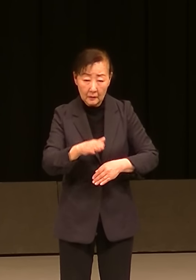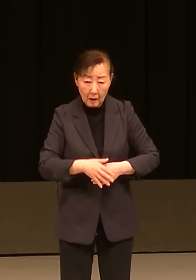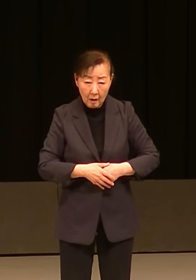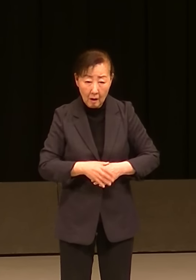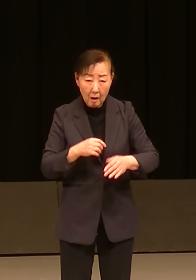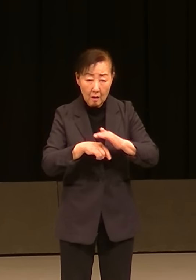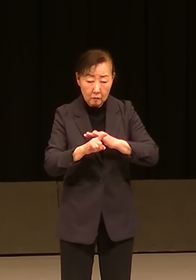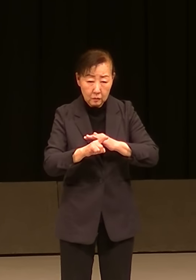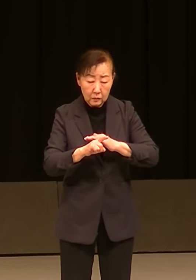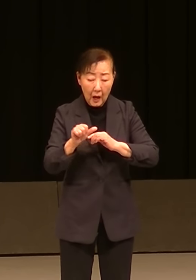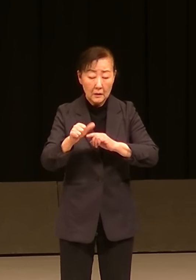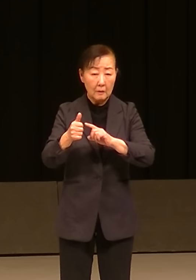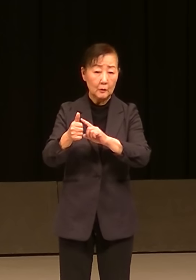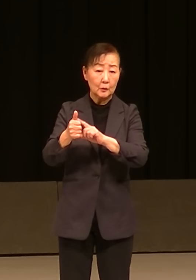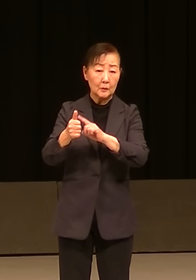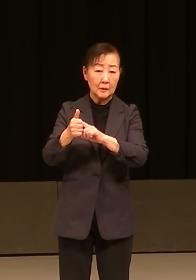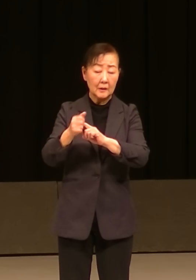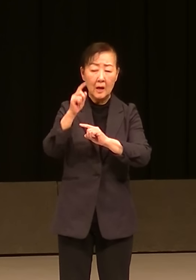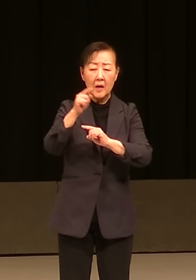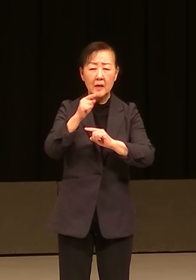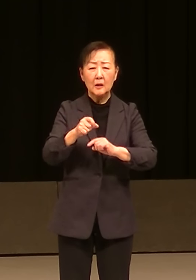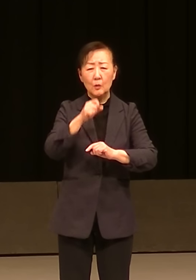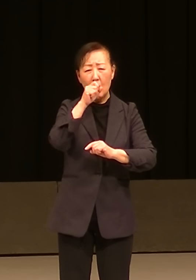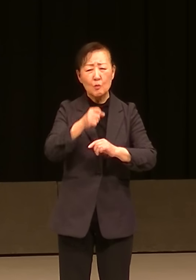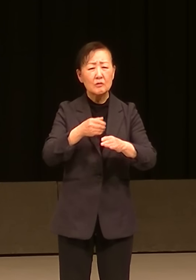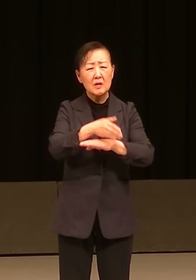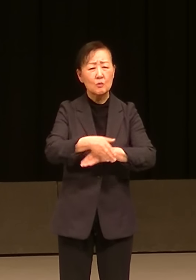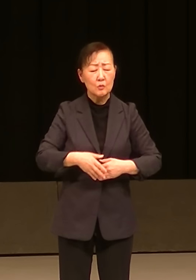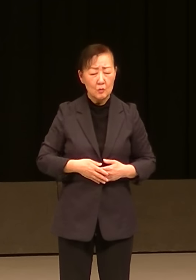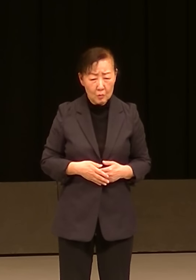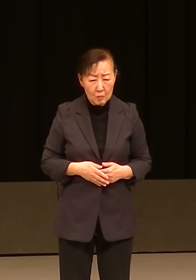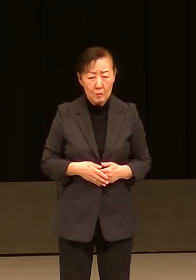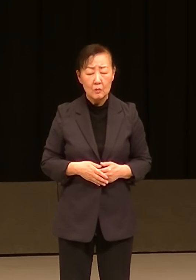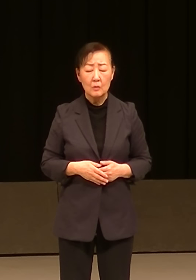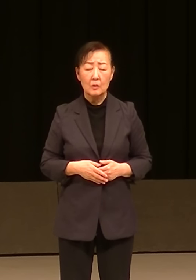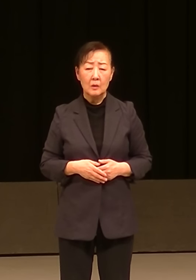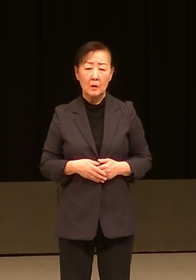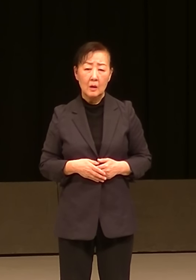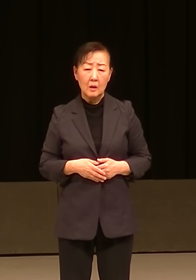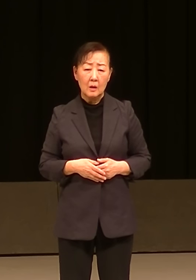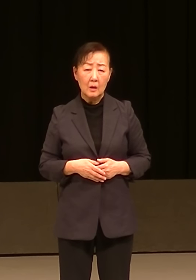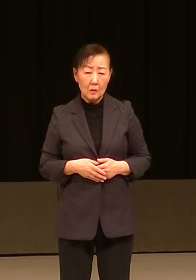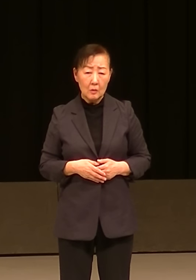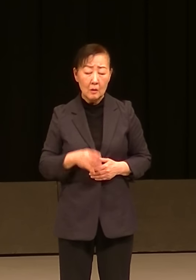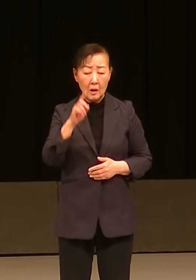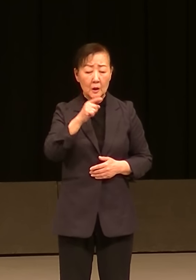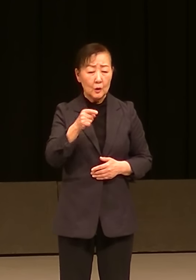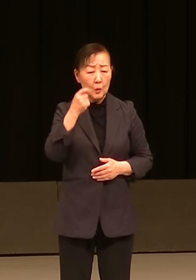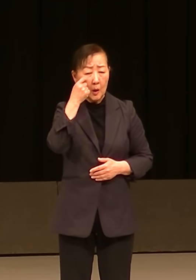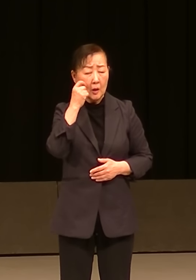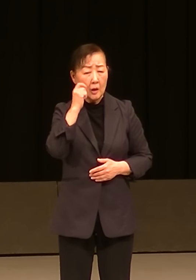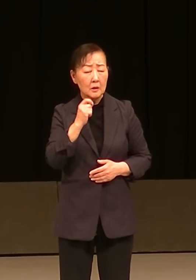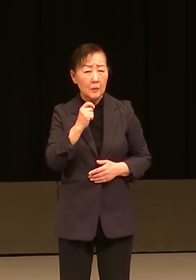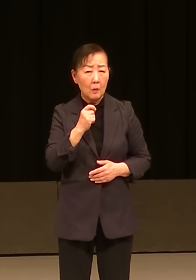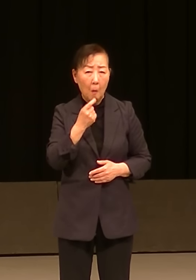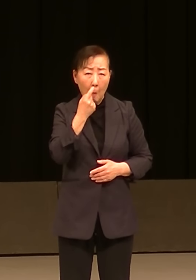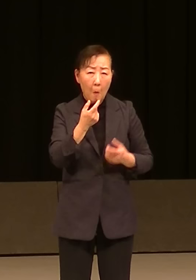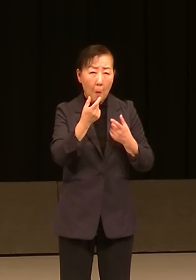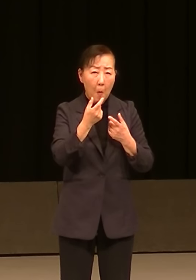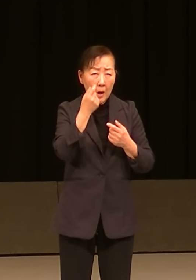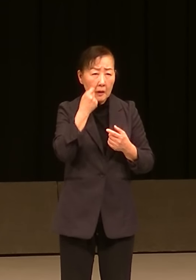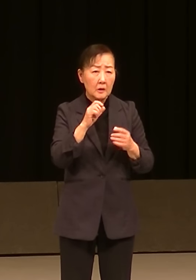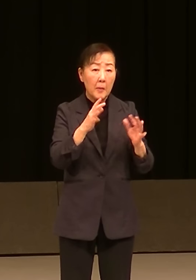というと、アダム・スミス先生ちょっと人が良すぎないかなという気がして、だって人の悲しみを悲しめない